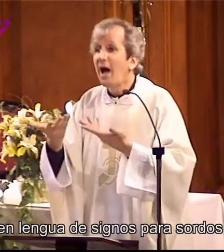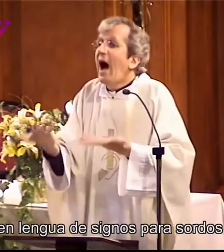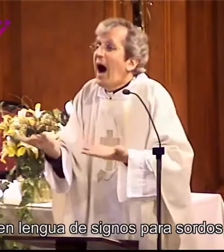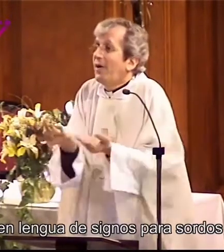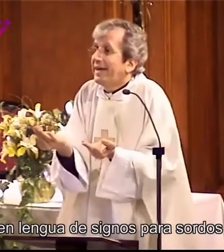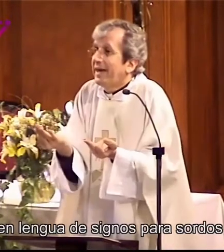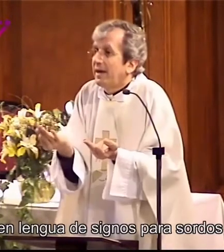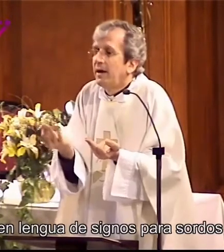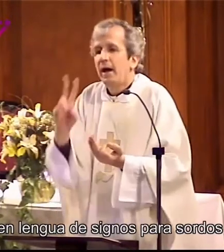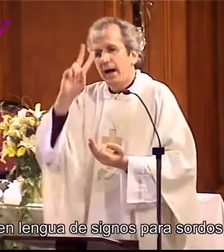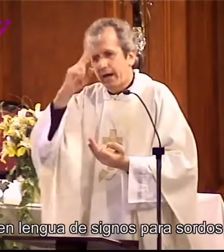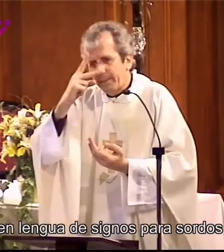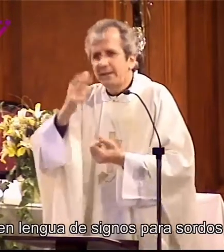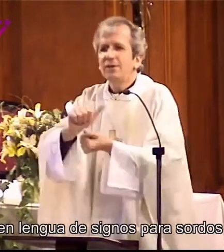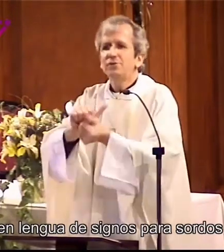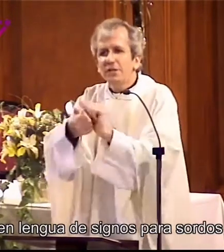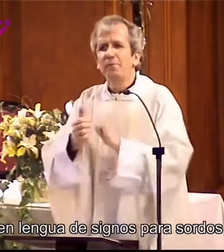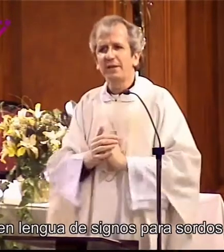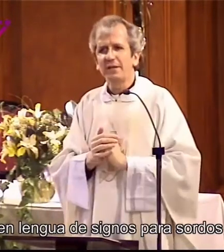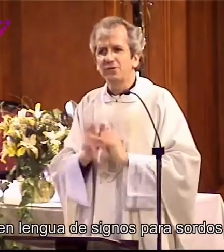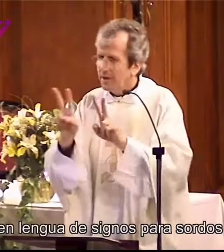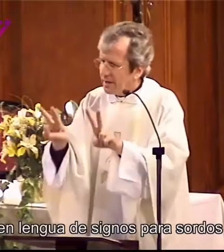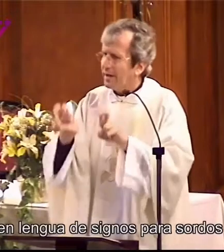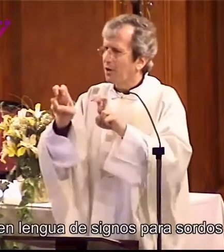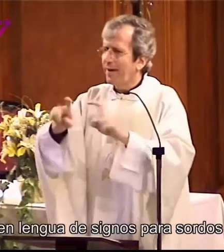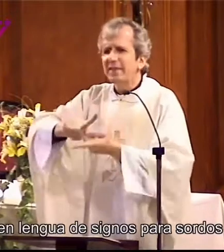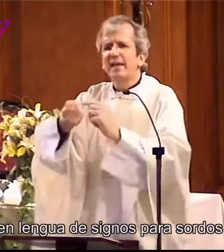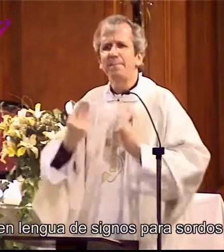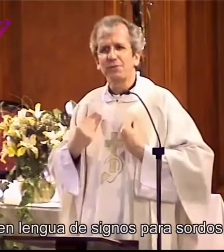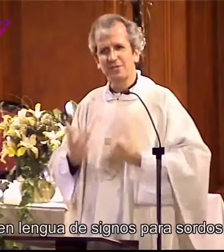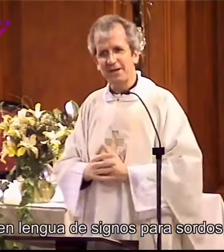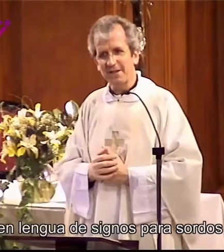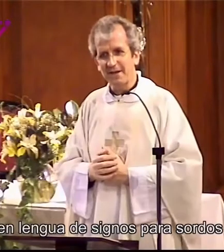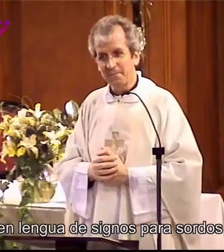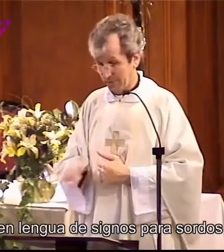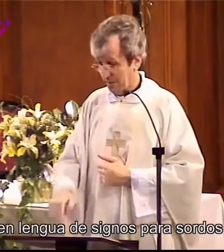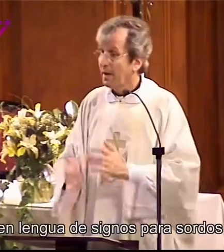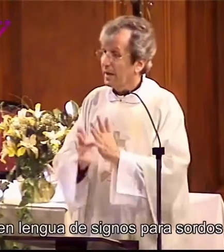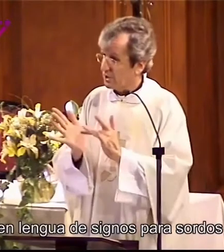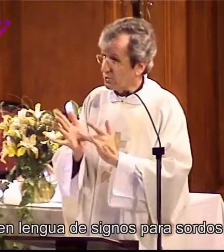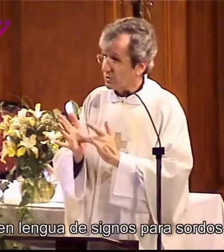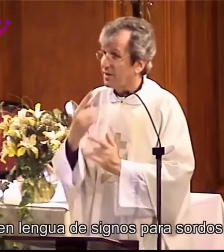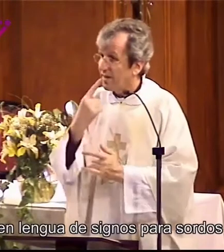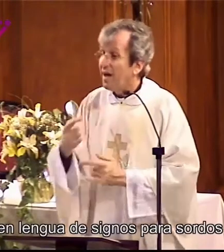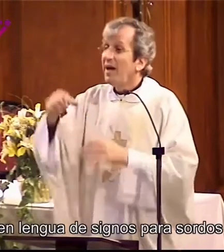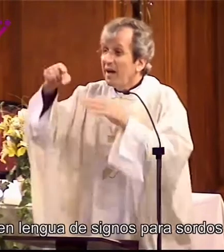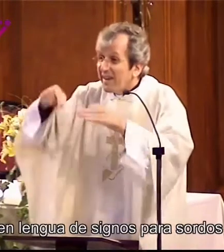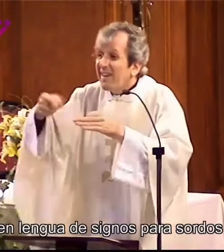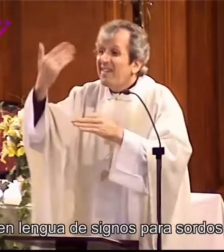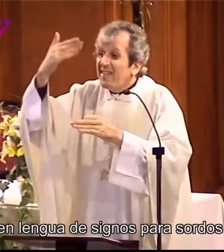Ahora, ¿qué? Arrepentíos y convertíos y renovad y cambiad vuestra vida. Jesús dice, ¿qué decía la